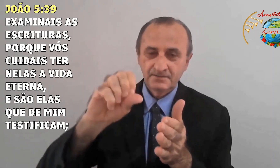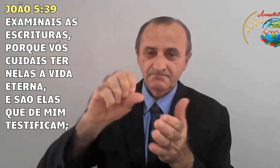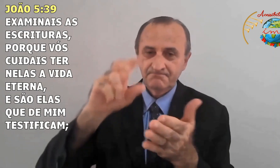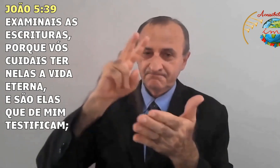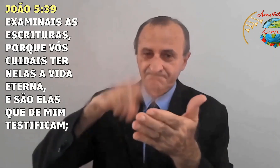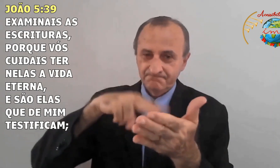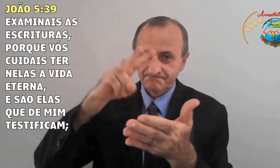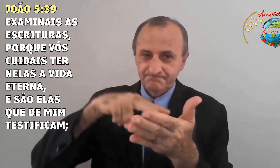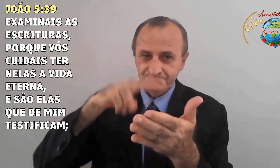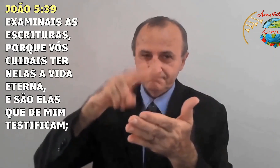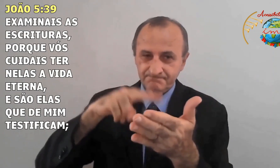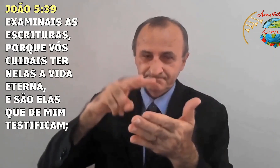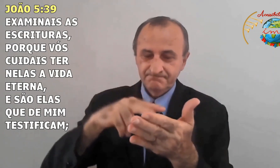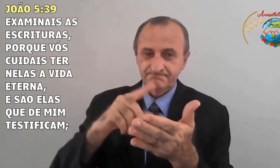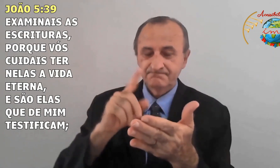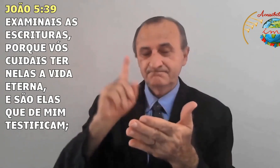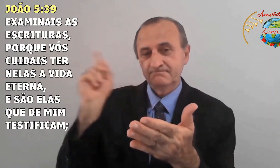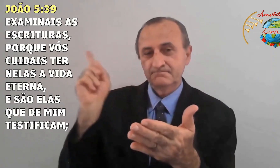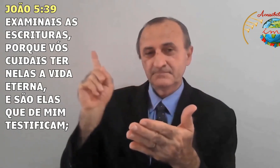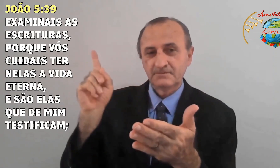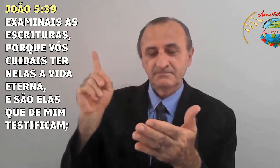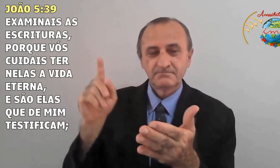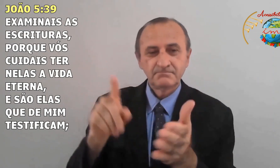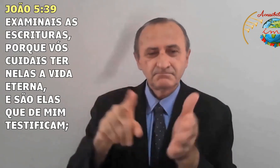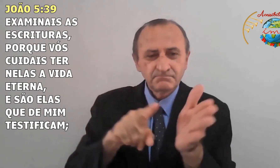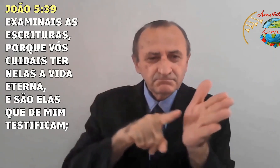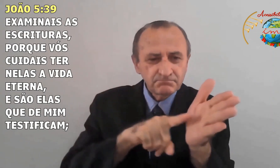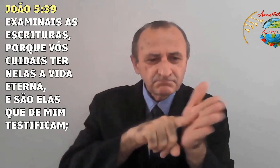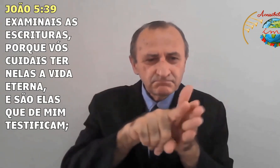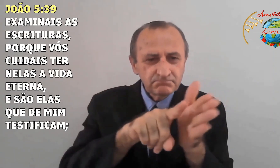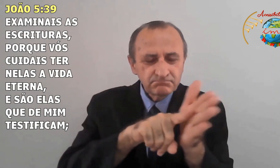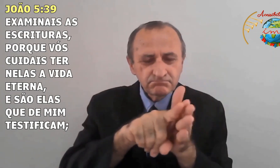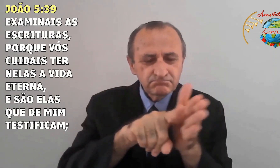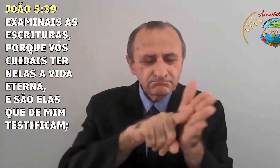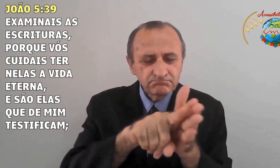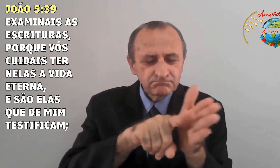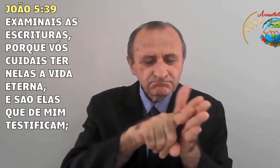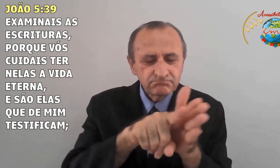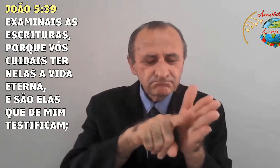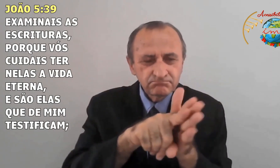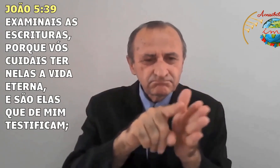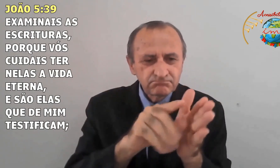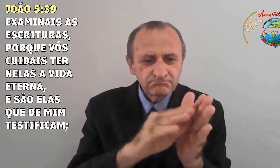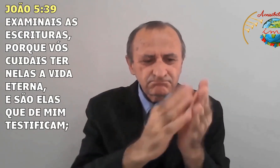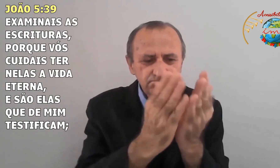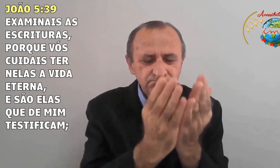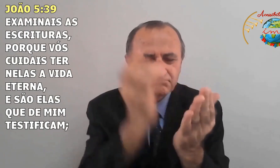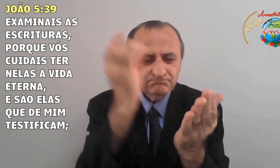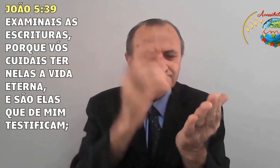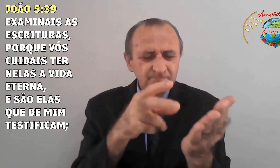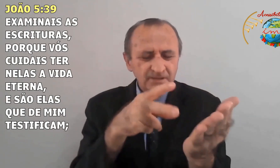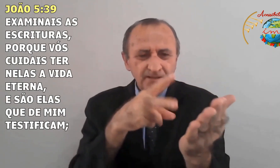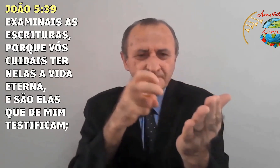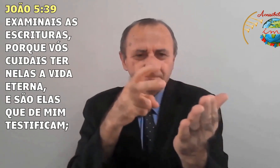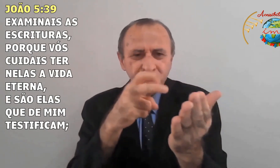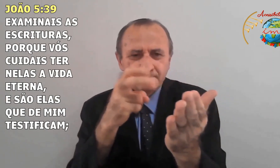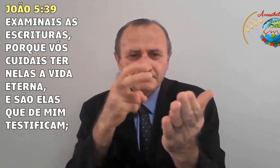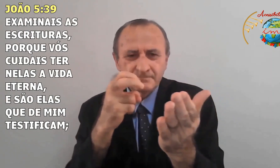39. Diz o seguinte, vamos ler. Examinai as Escrituras,